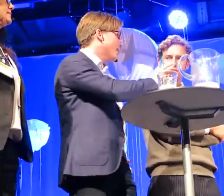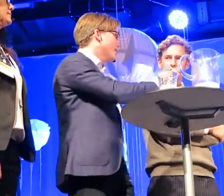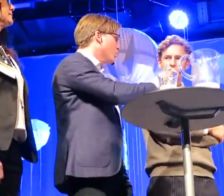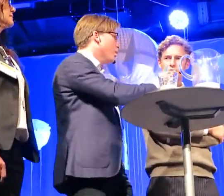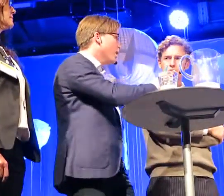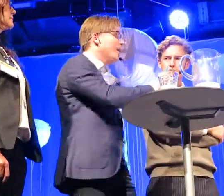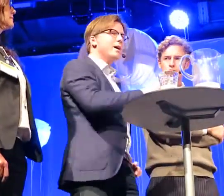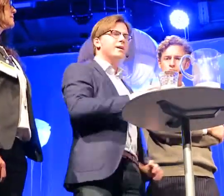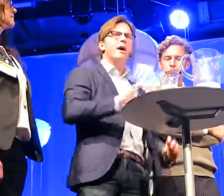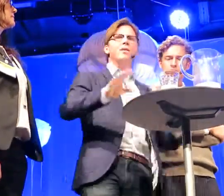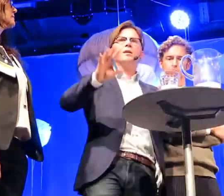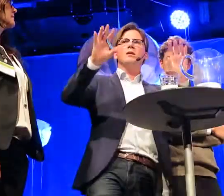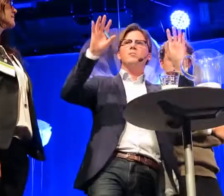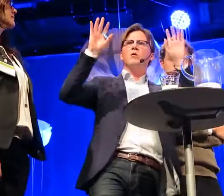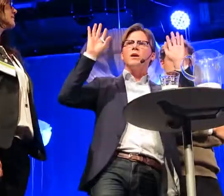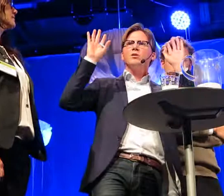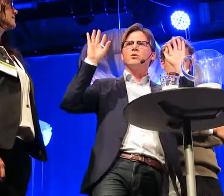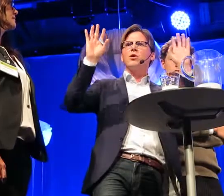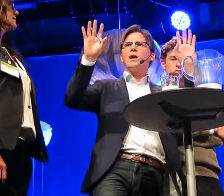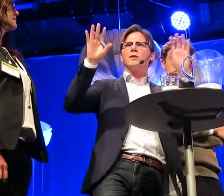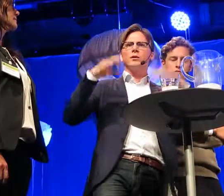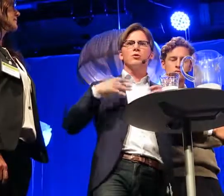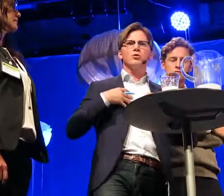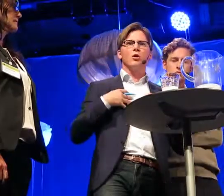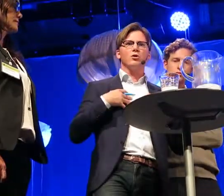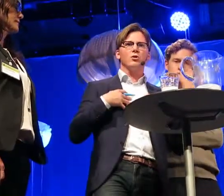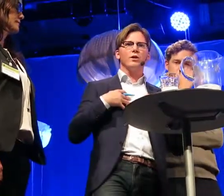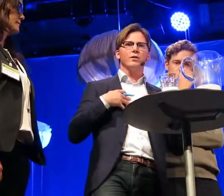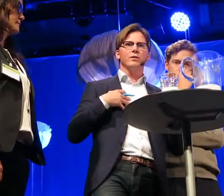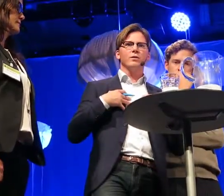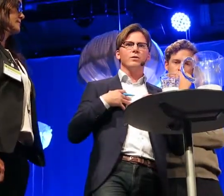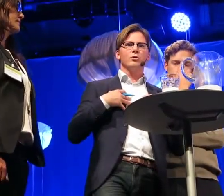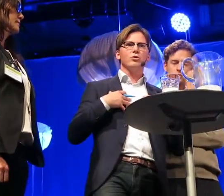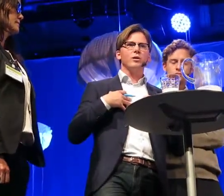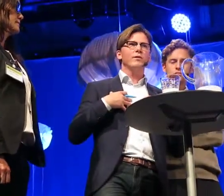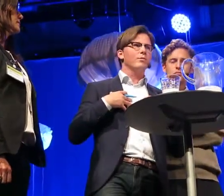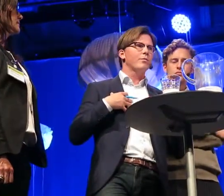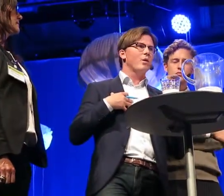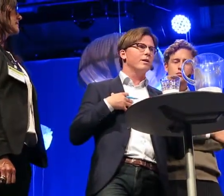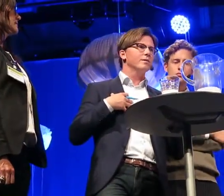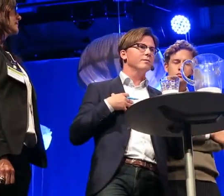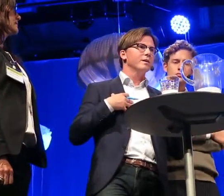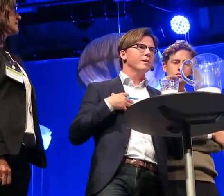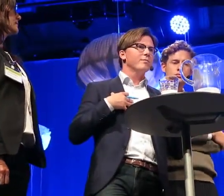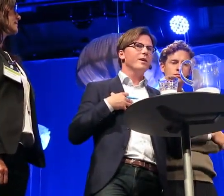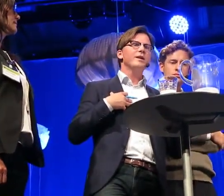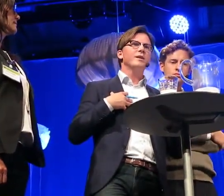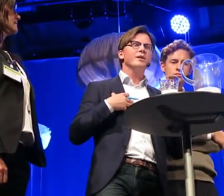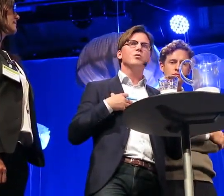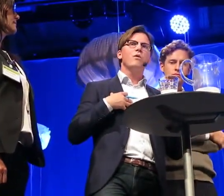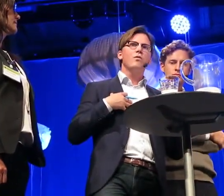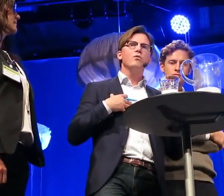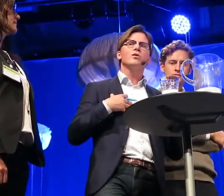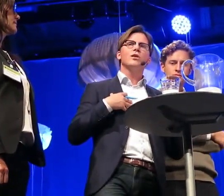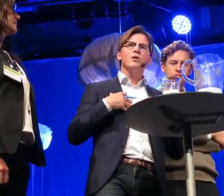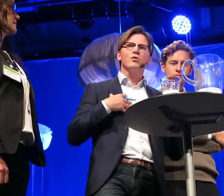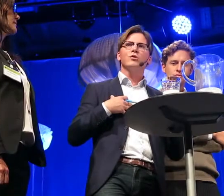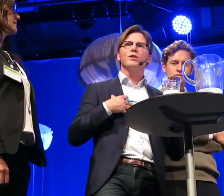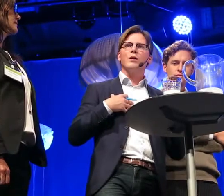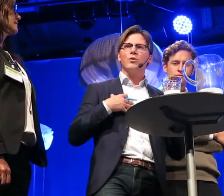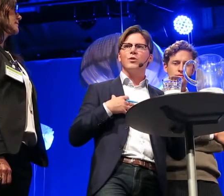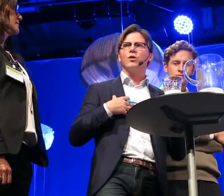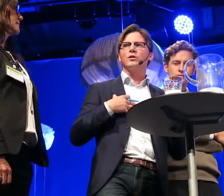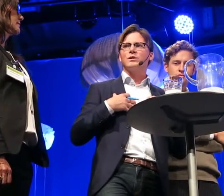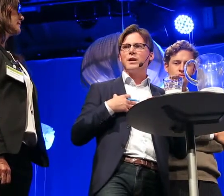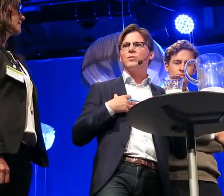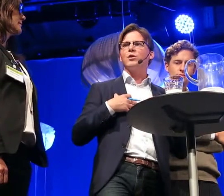man jätteengagerad i frågan. Kan inte ni bli överens och göra allt det just jag tycker? Då skulle livet bli bra, va? Men riktigt så funkar ju